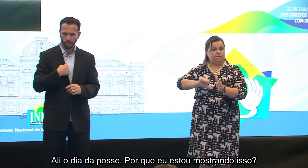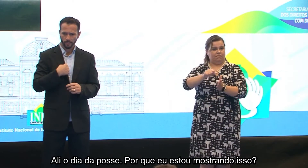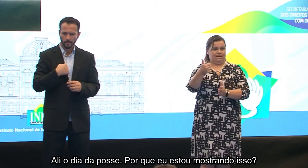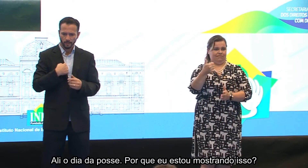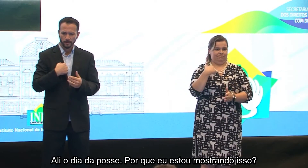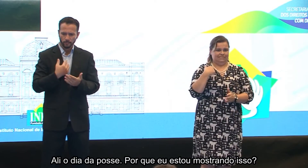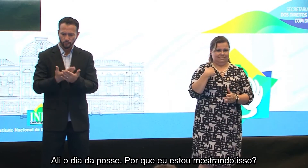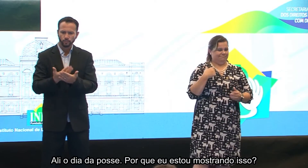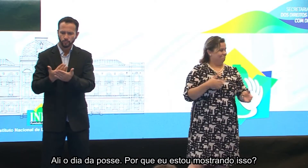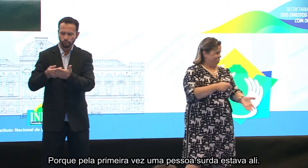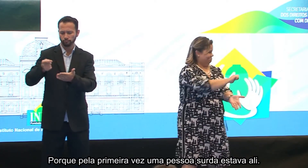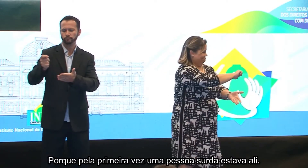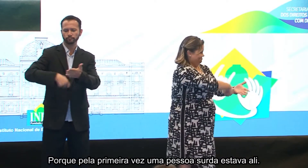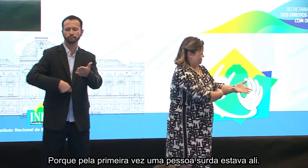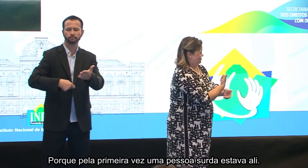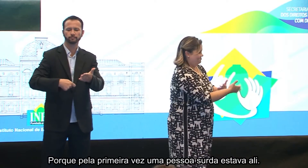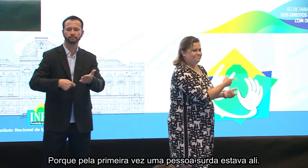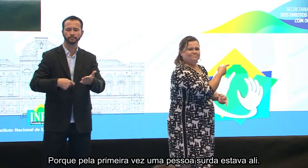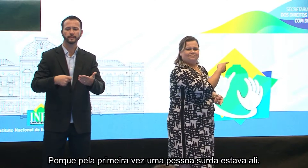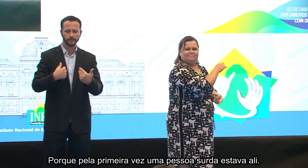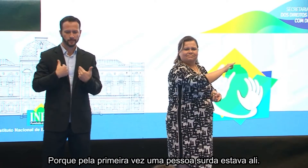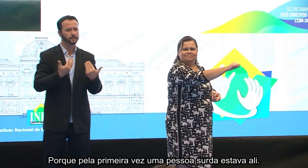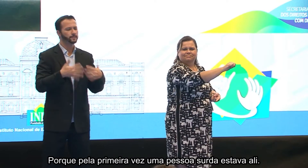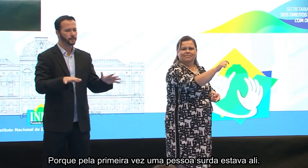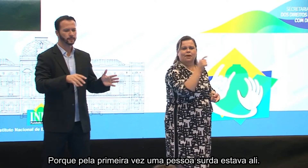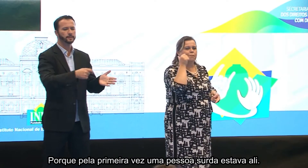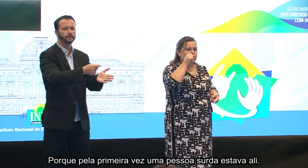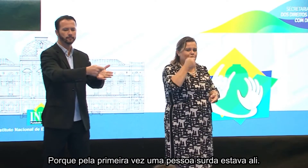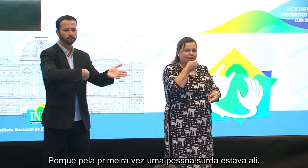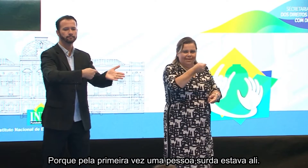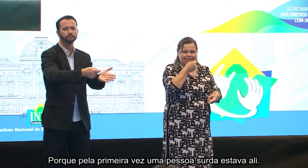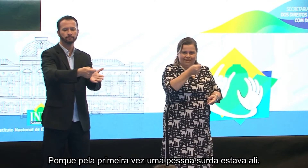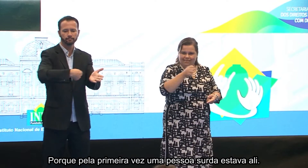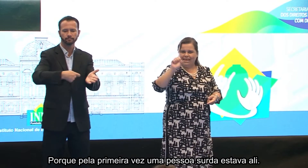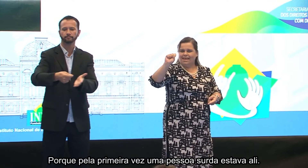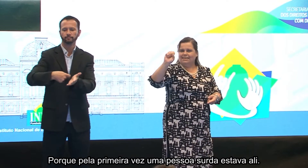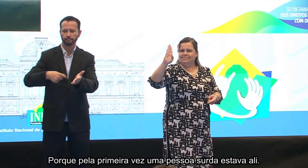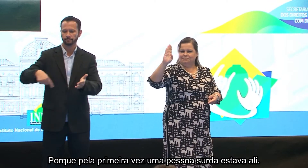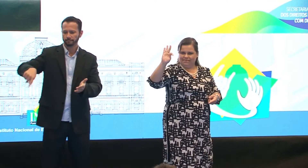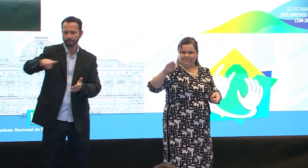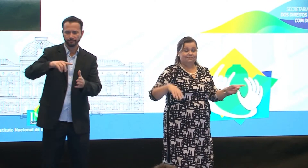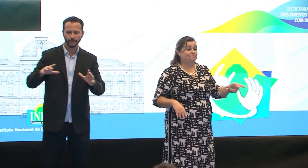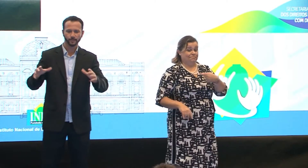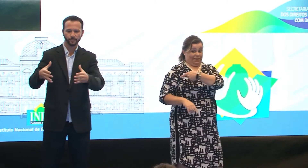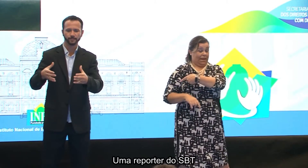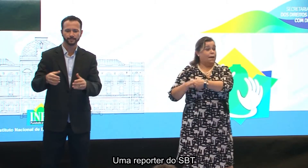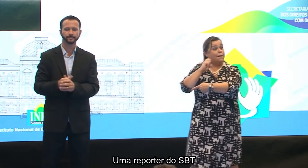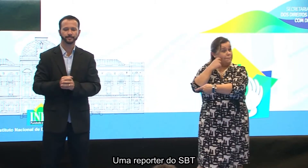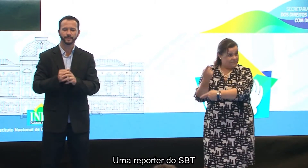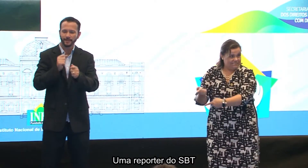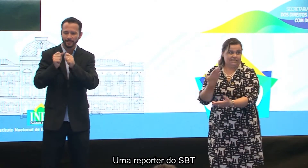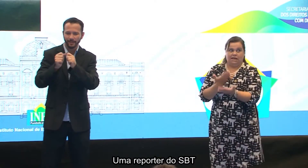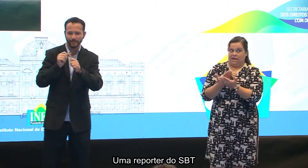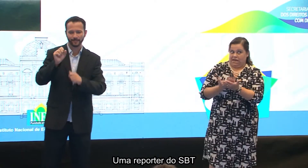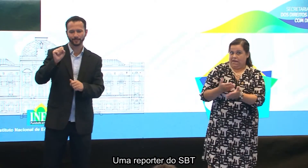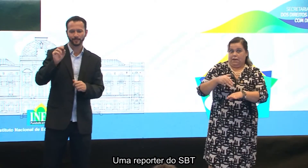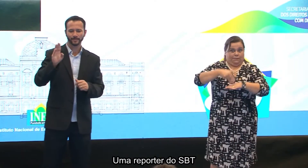estou mostrando isso? Porque pela primeira vez uma pessoa surda estava ali. E uma repórter do